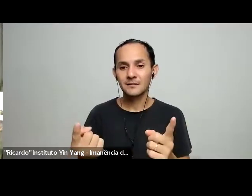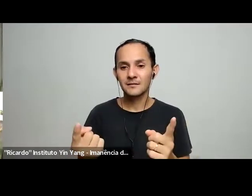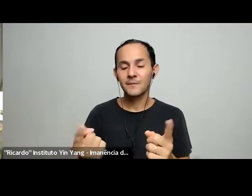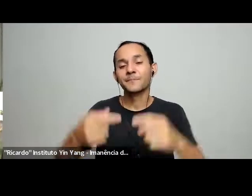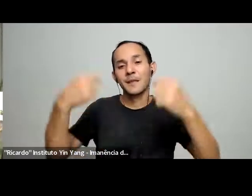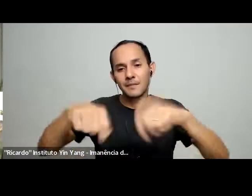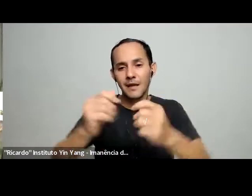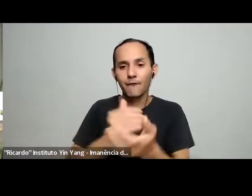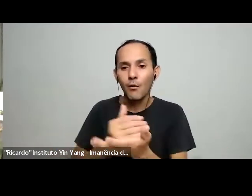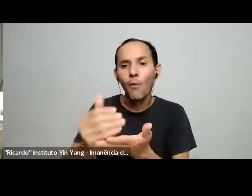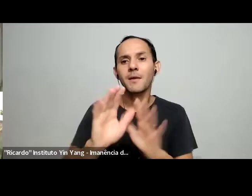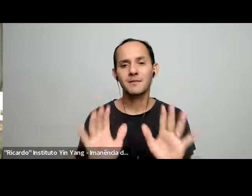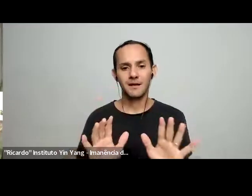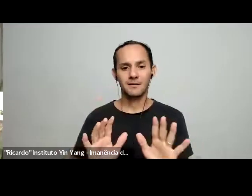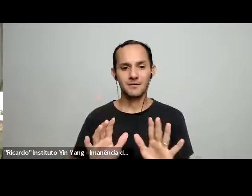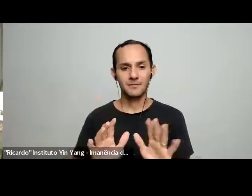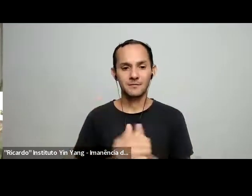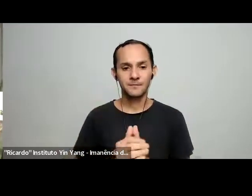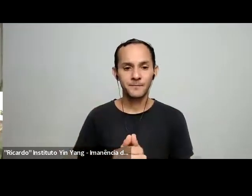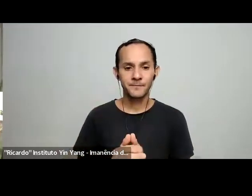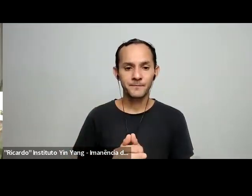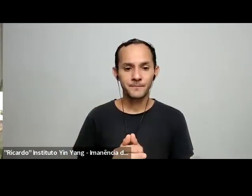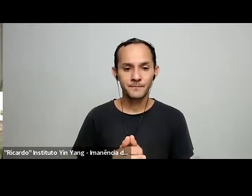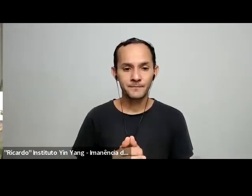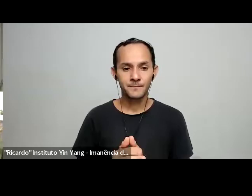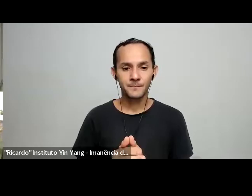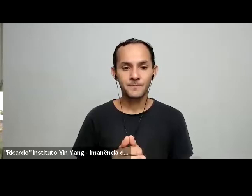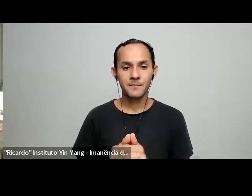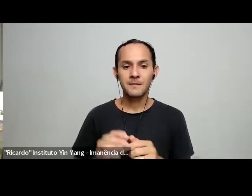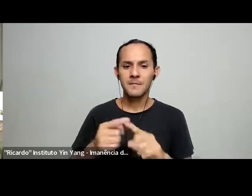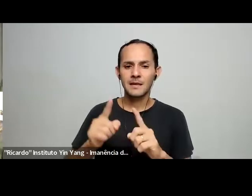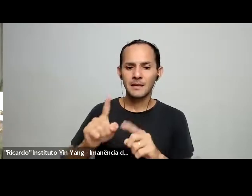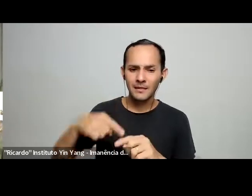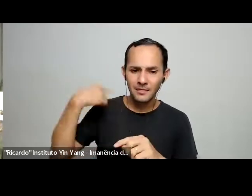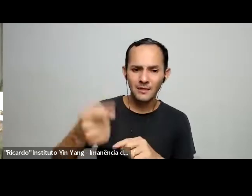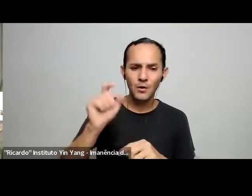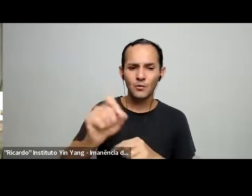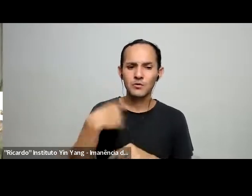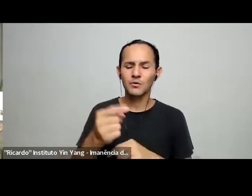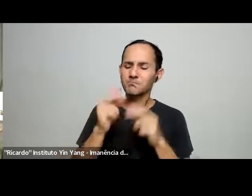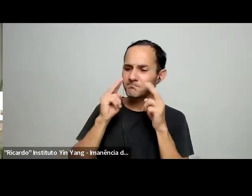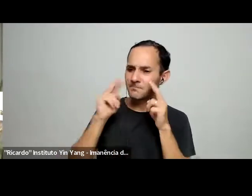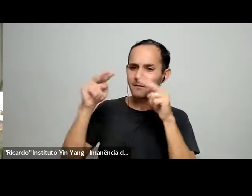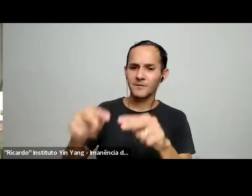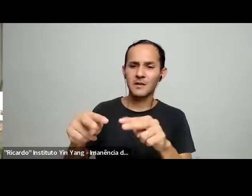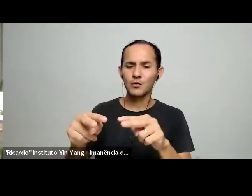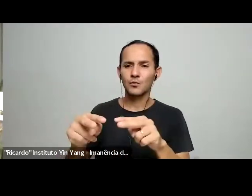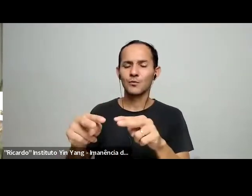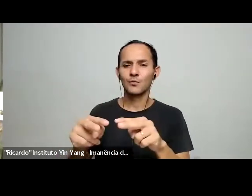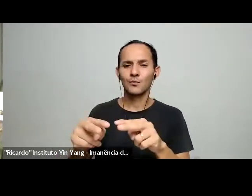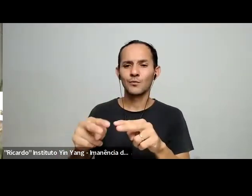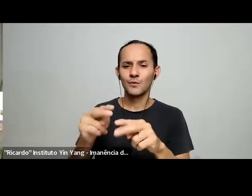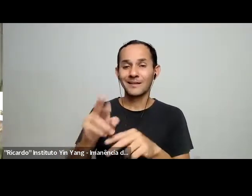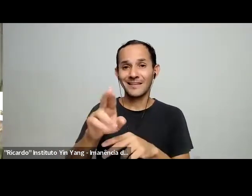precisava começar de algum lugar, né? E depois de um tempo, nós verificamos ali na